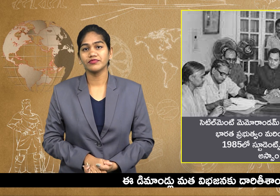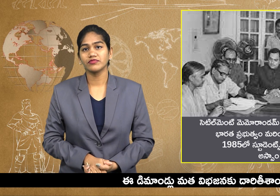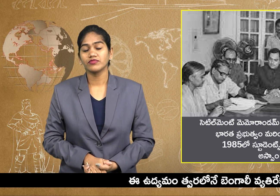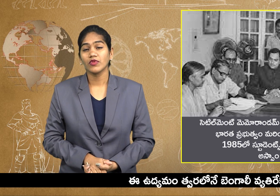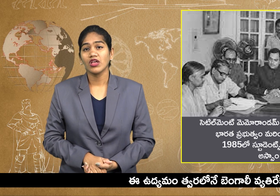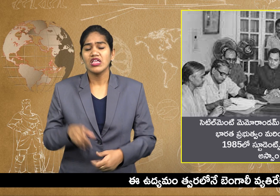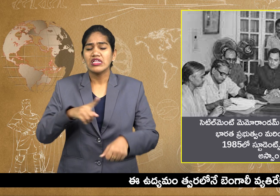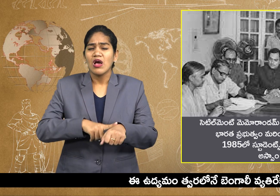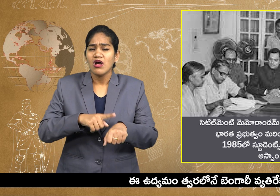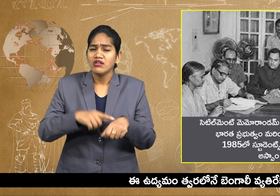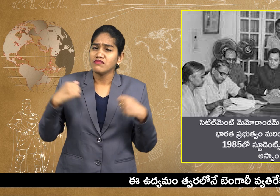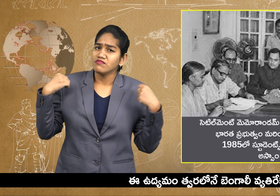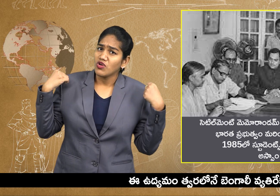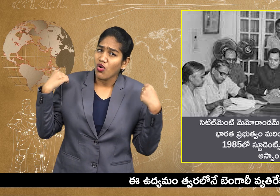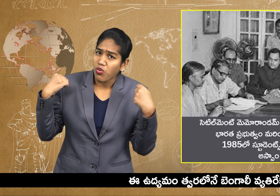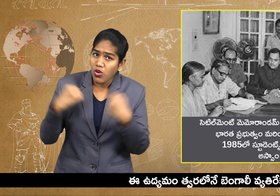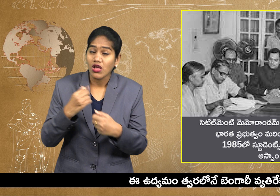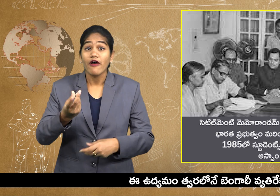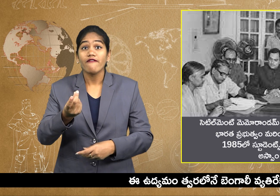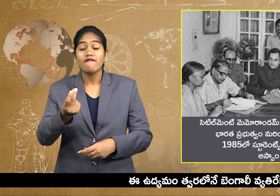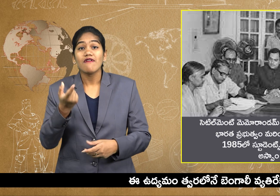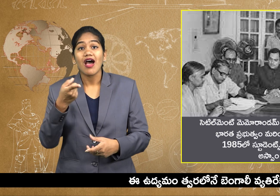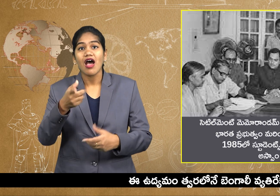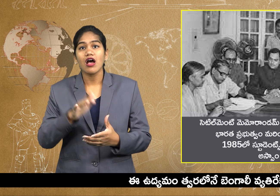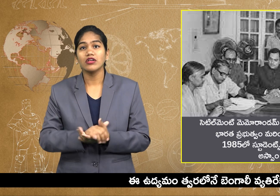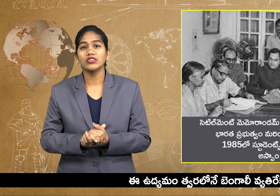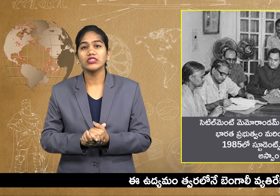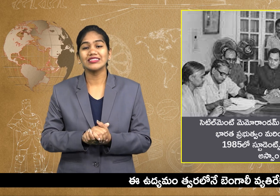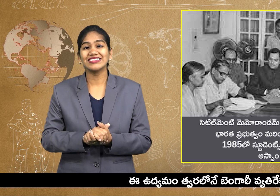ఈ ఉద్యమం త్వరలోనే బెంగాలీ వ్యతిరేక,